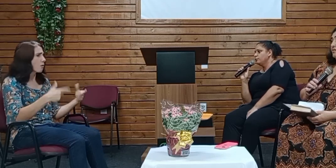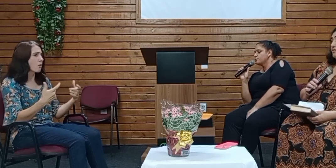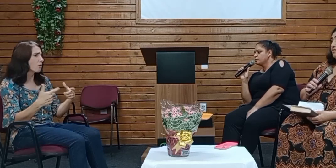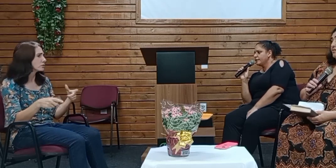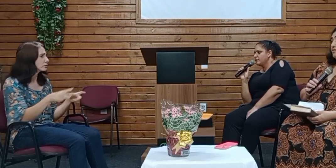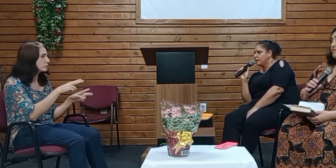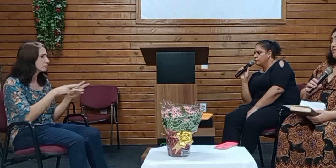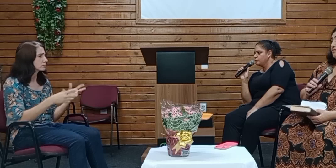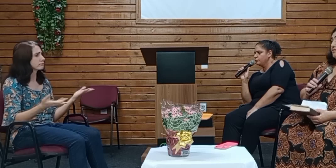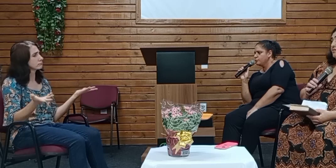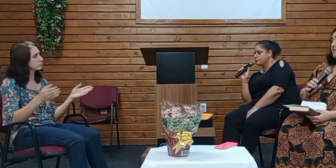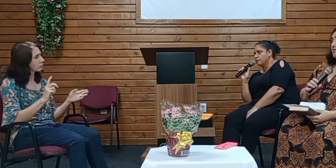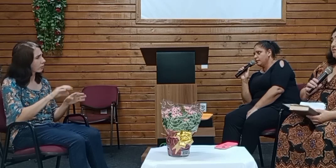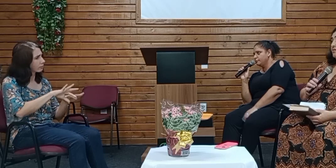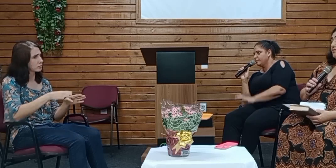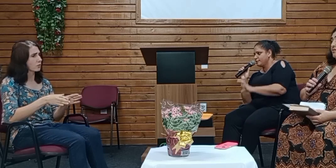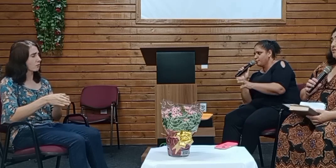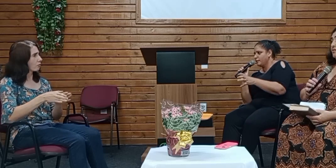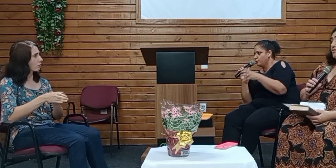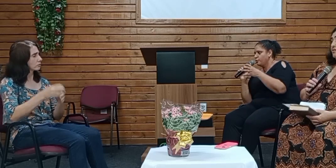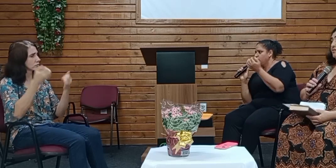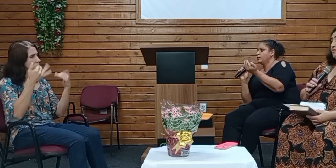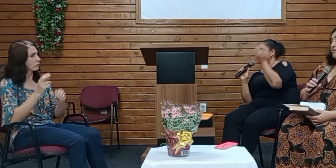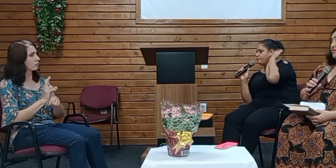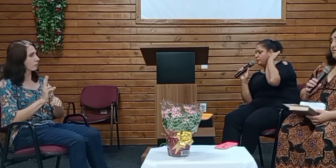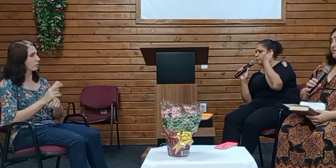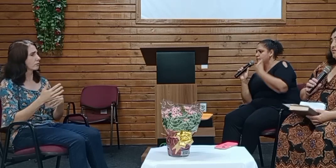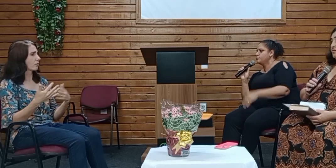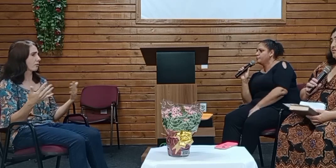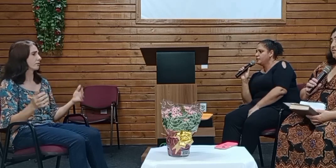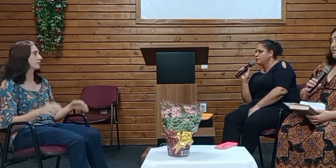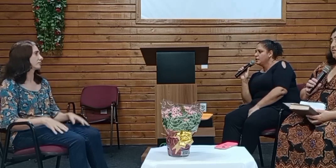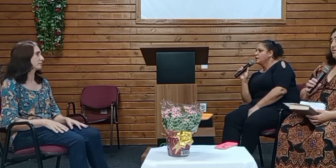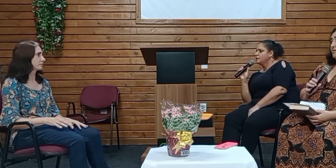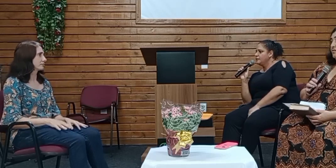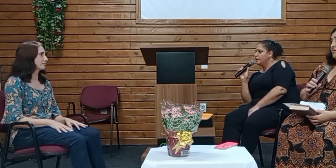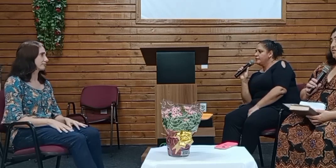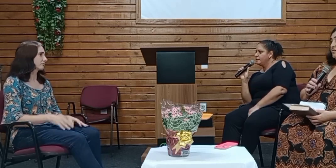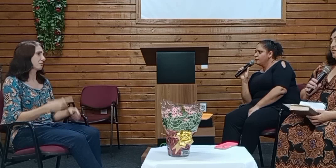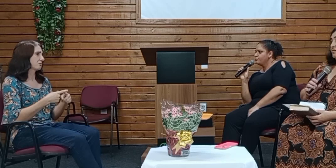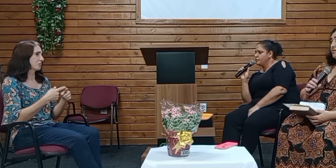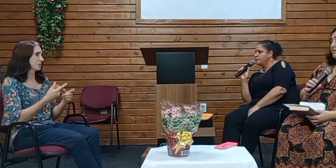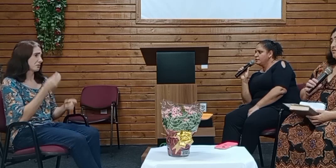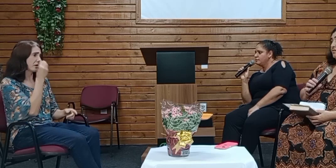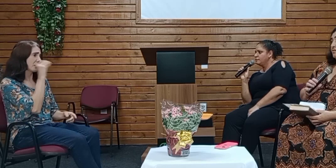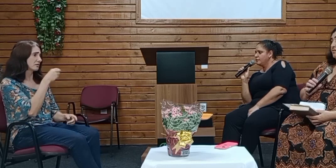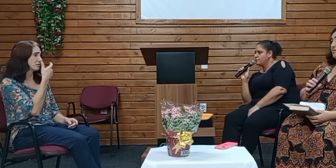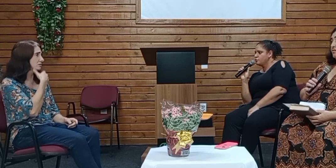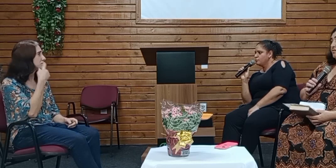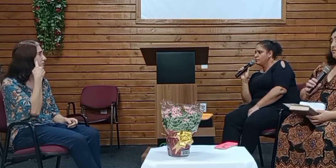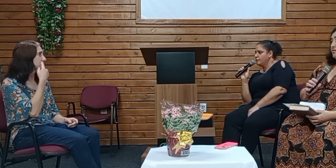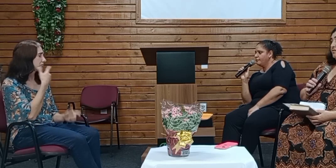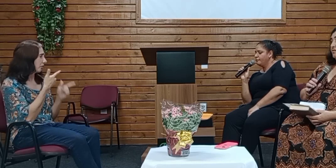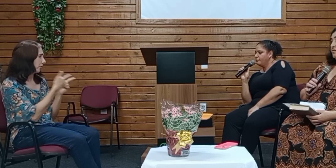E eu escutei aquele barulho, escutei não, né? Mas tipo aquele ruído, aquele vento passando por mim. E aí eu vi que eles